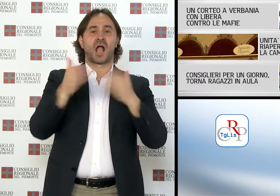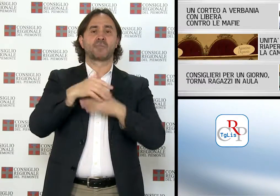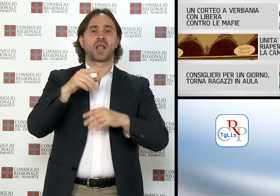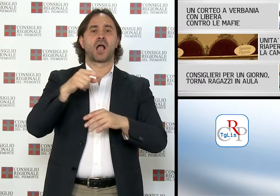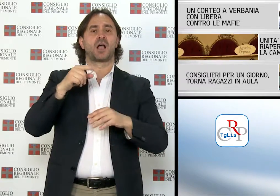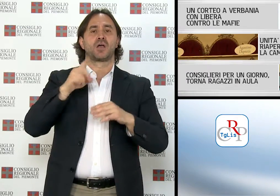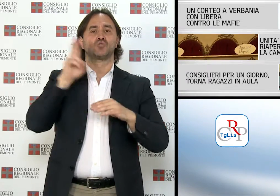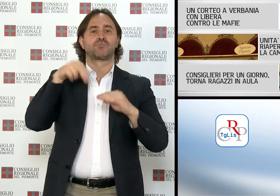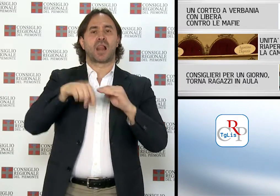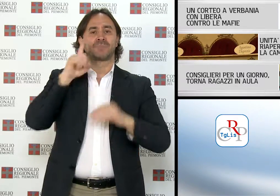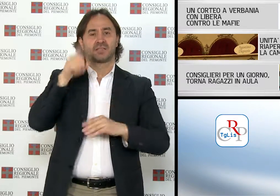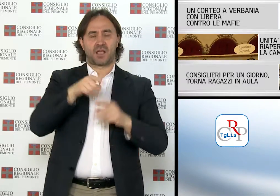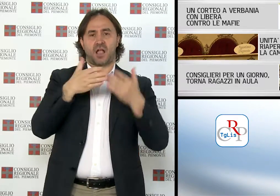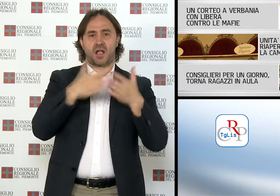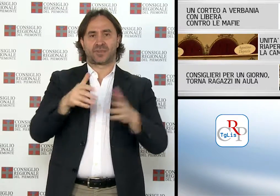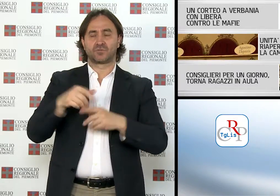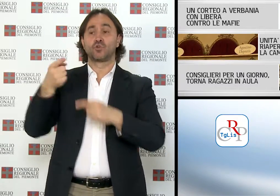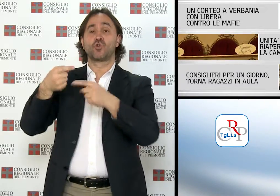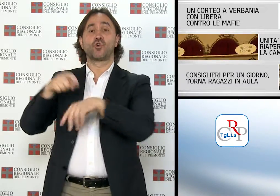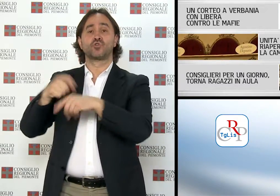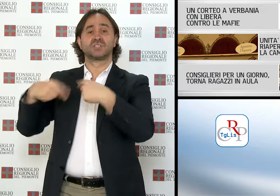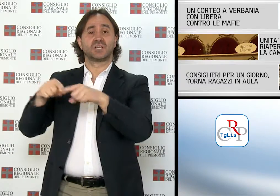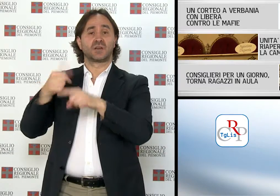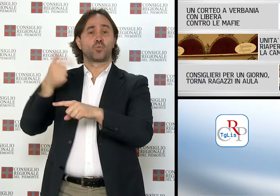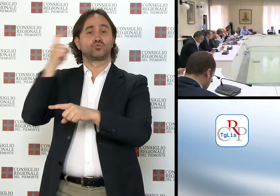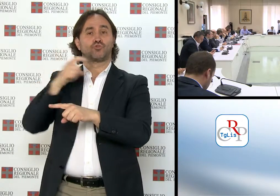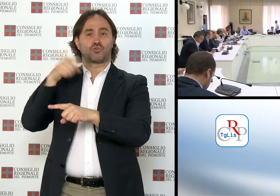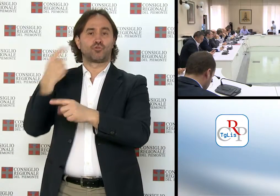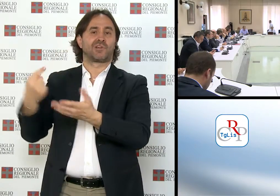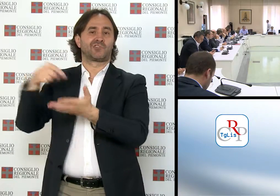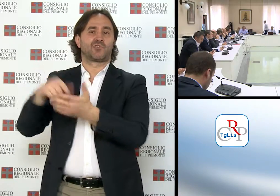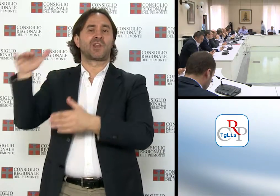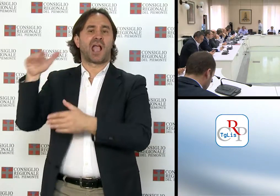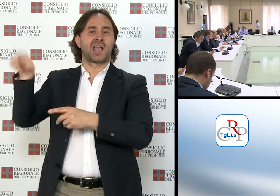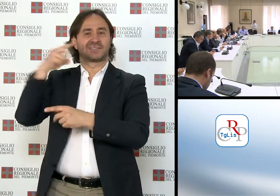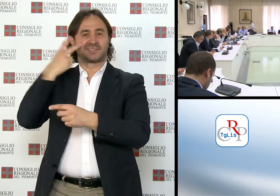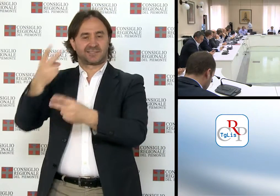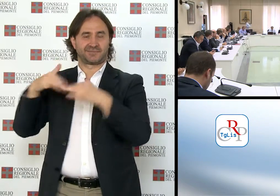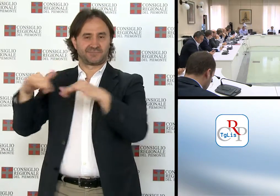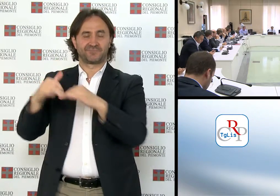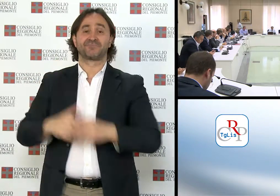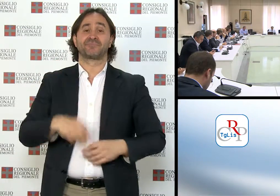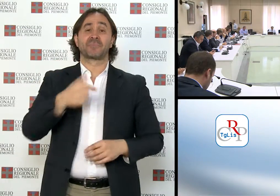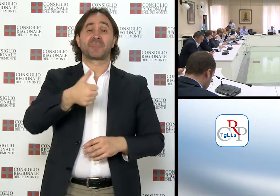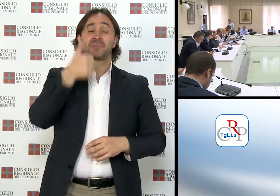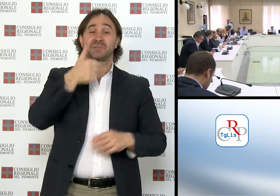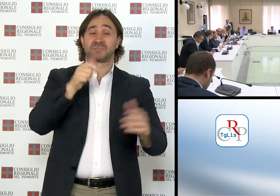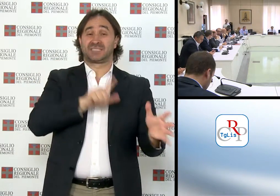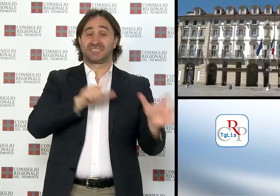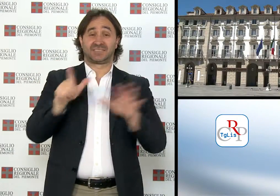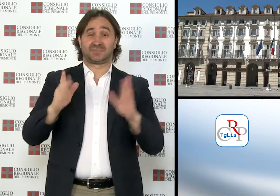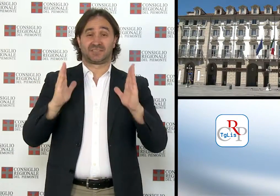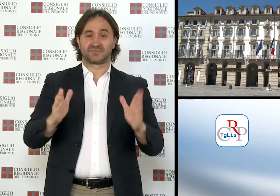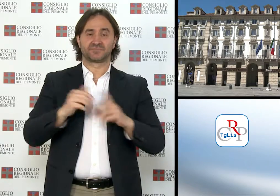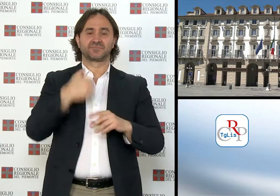consiglieri per un giorno thorne ragazzi in aula in settimana la prima commissione ha intensificato i lavori per